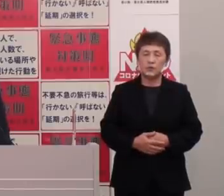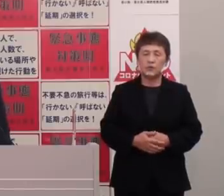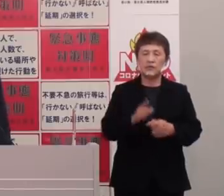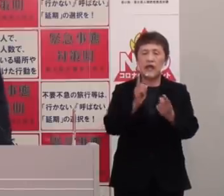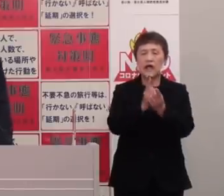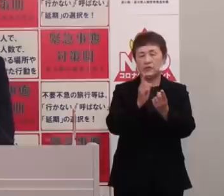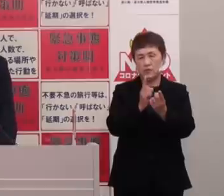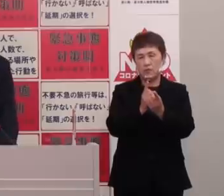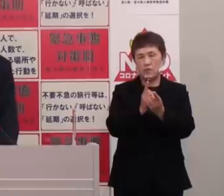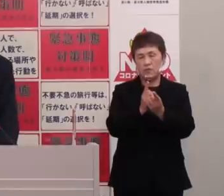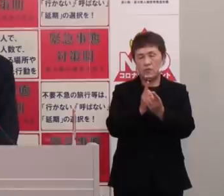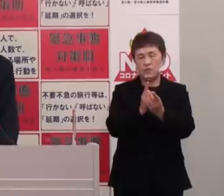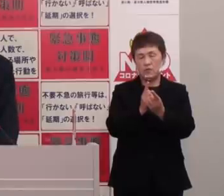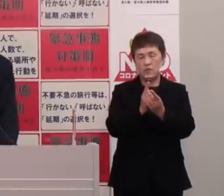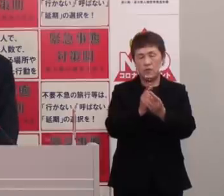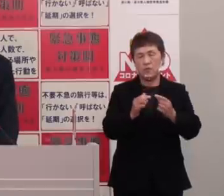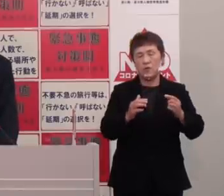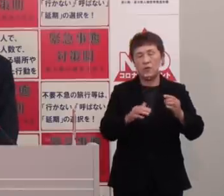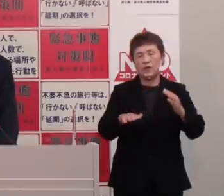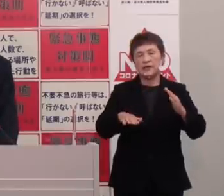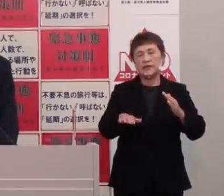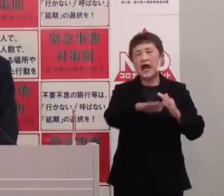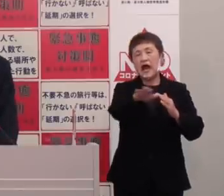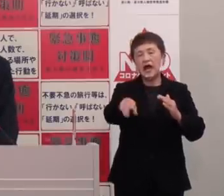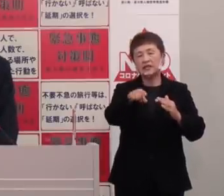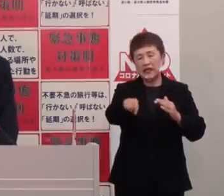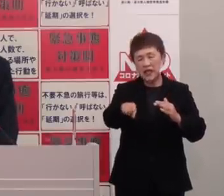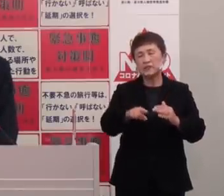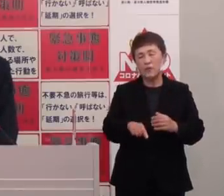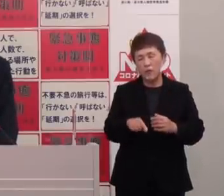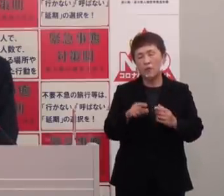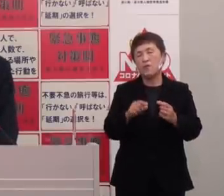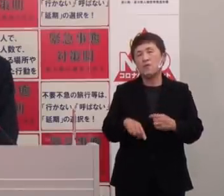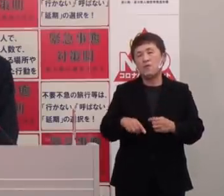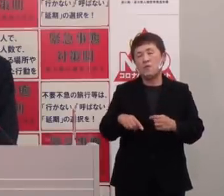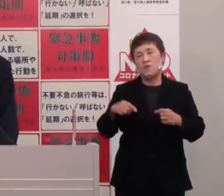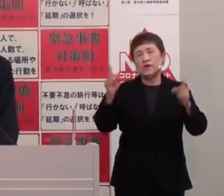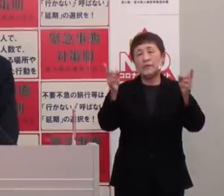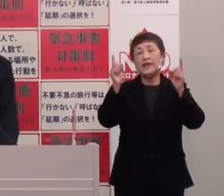対応、野外の場合のですね、対応、あるいは